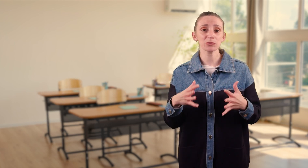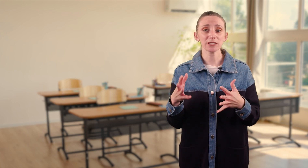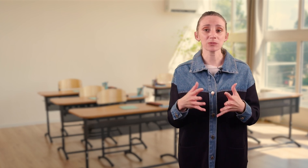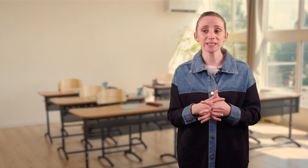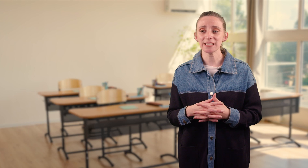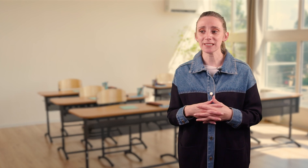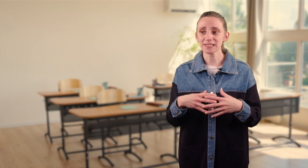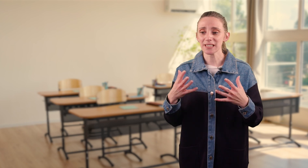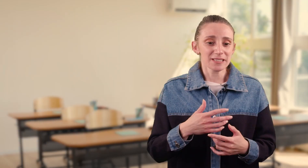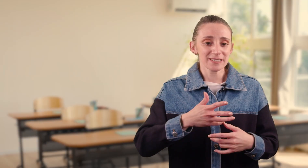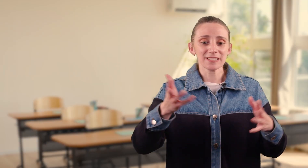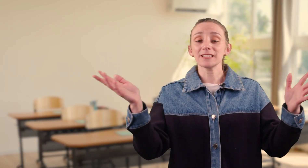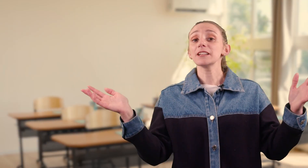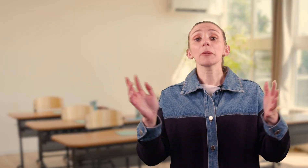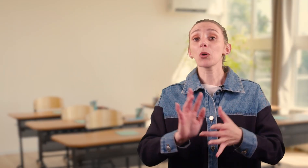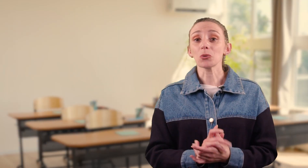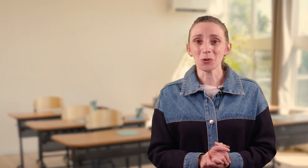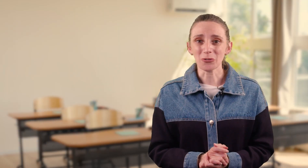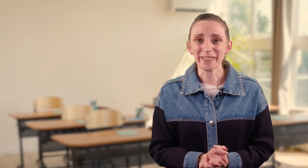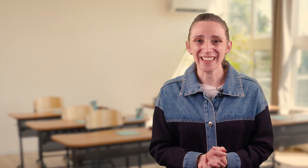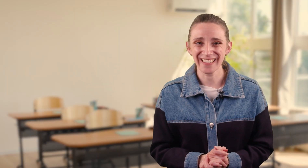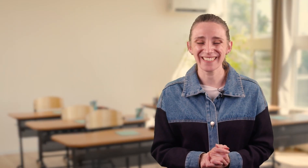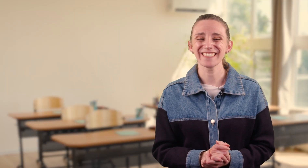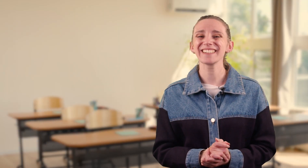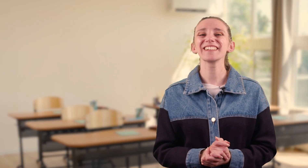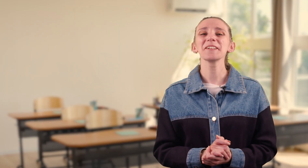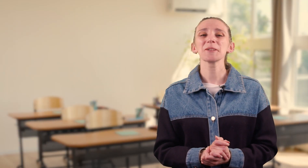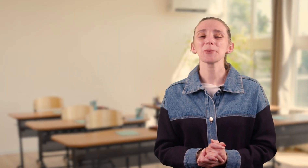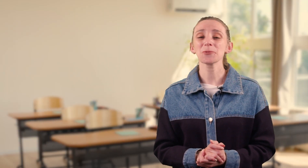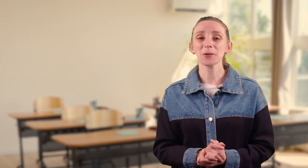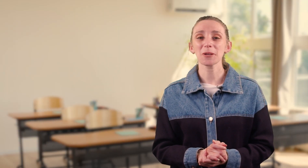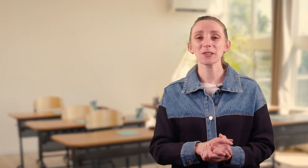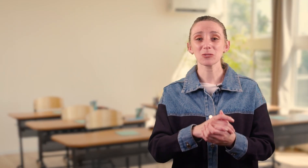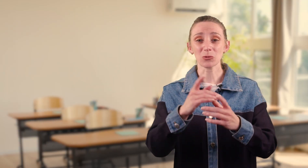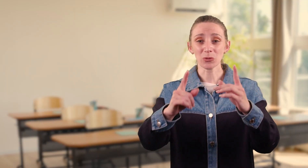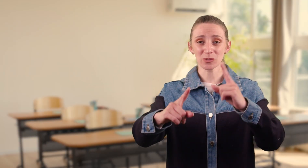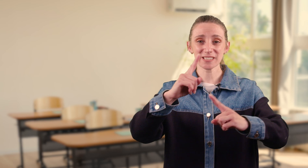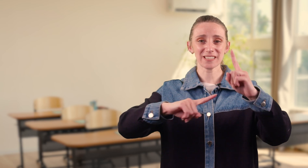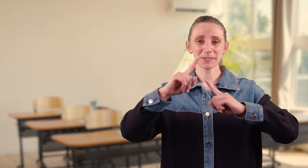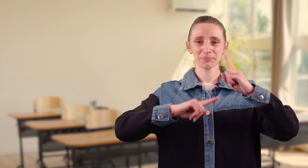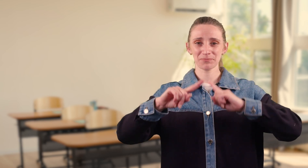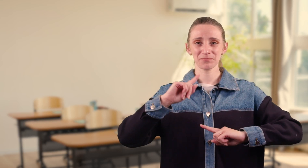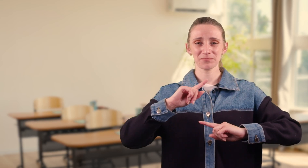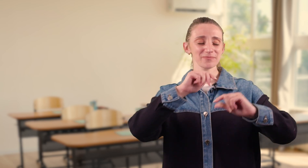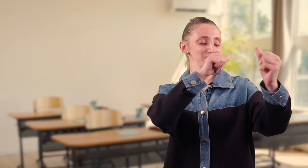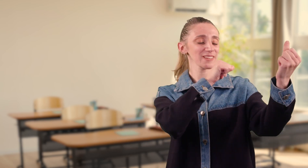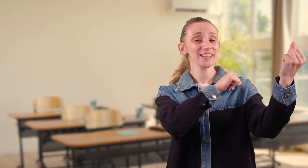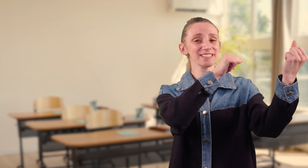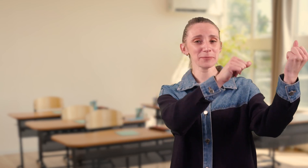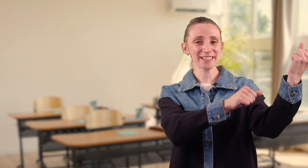les noms signés, c'est de l'impro, en fait. Donc, son nom signé, c'est